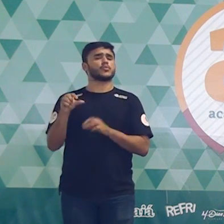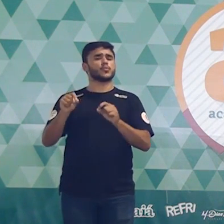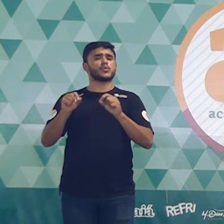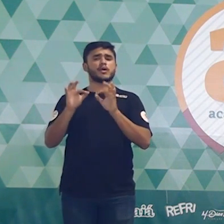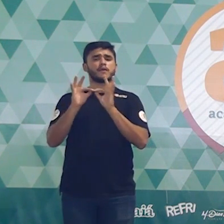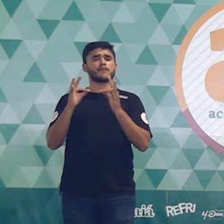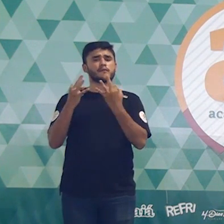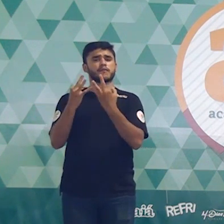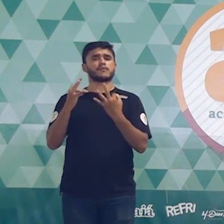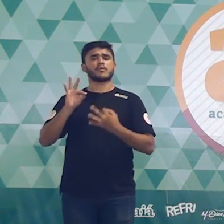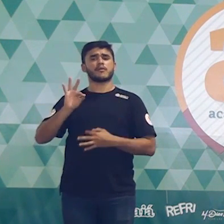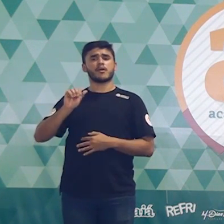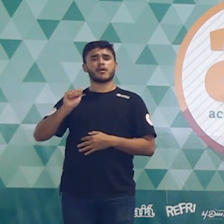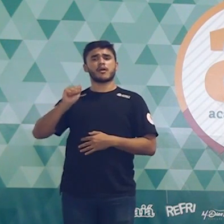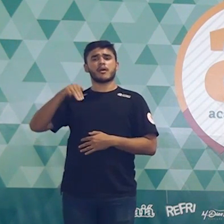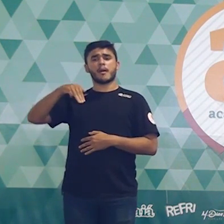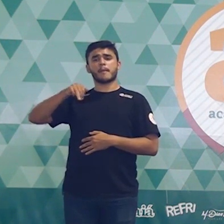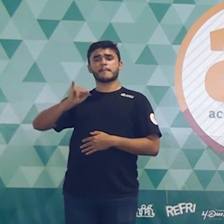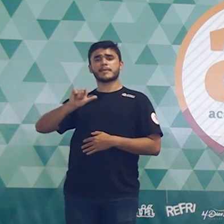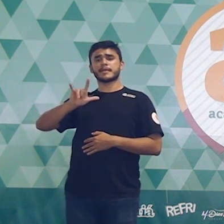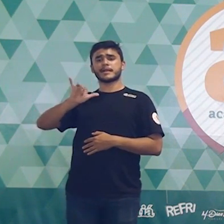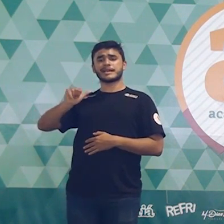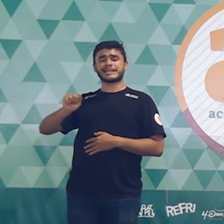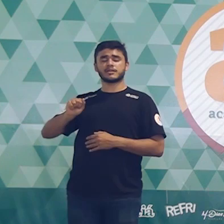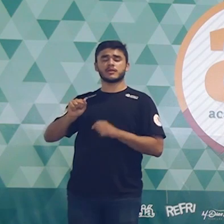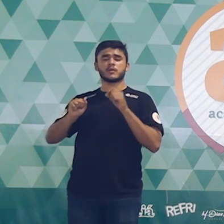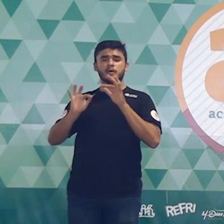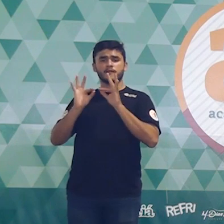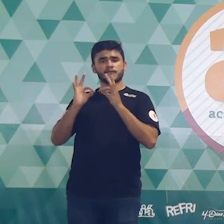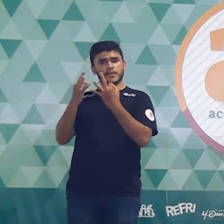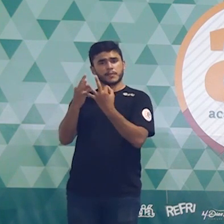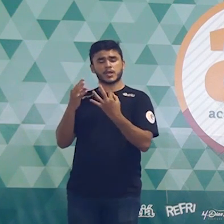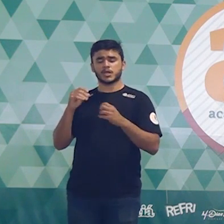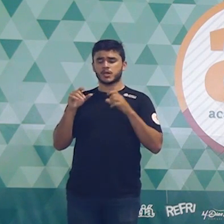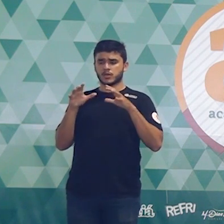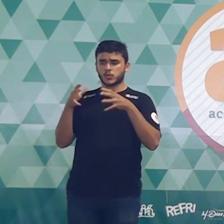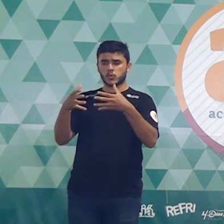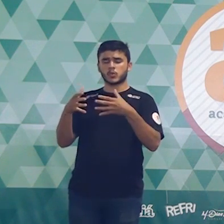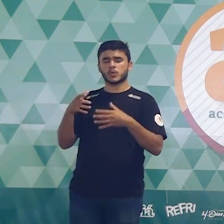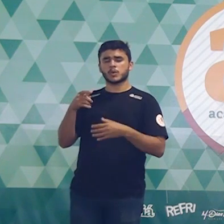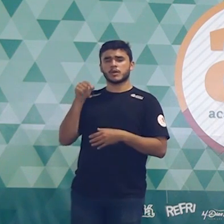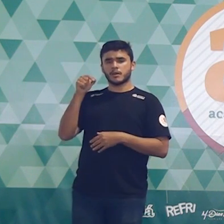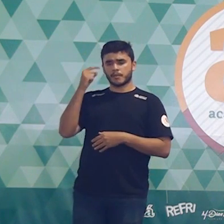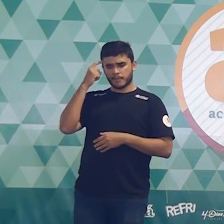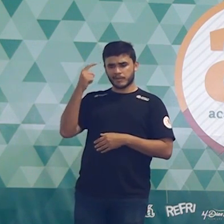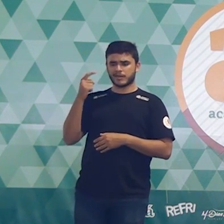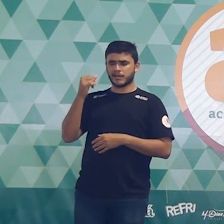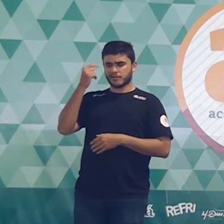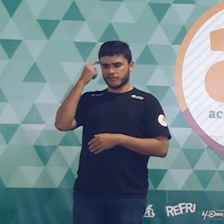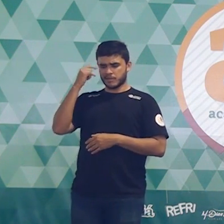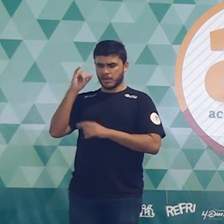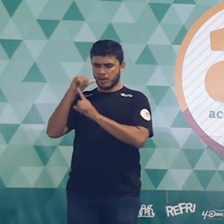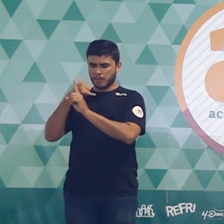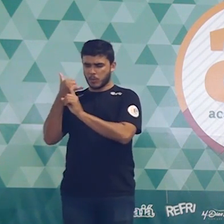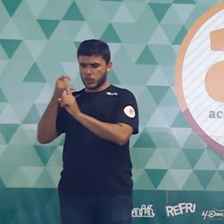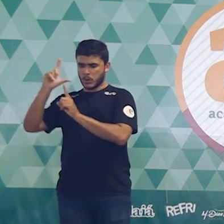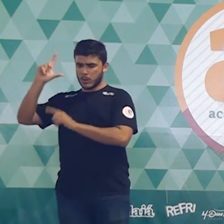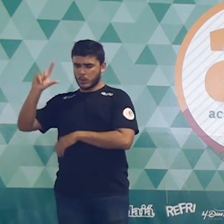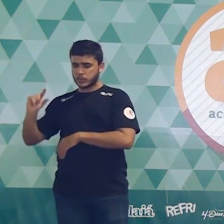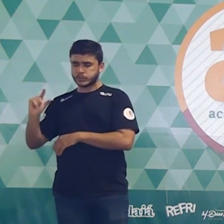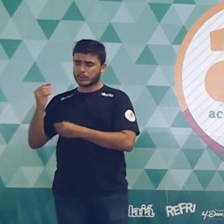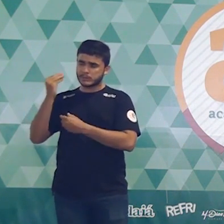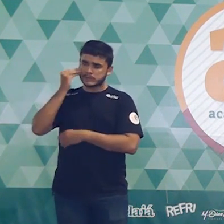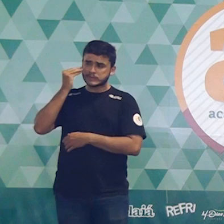fazer para reduzir um preconceito, para reduzir uma discriminação, para reduzir bullying, para reduzir